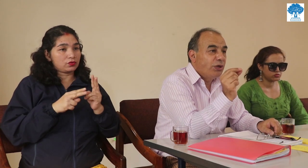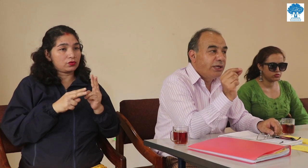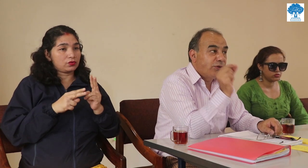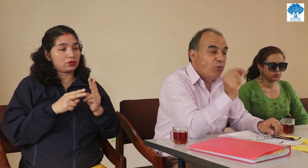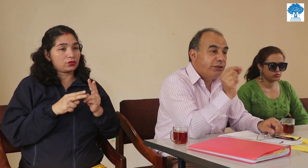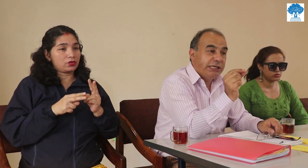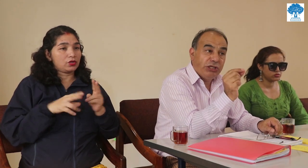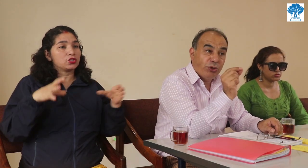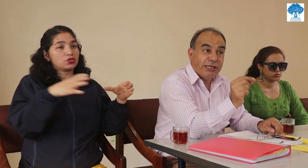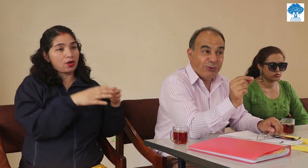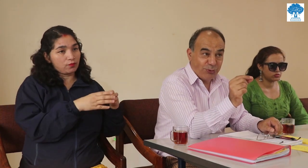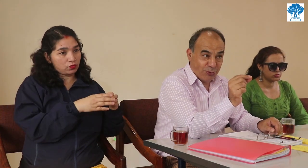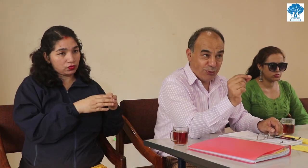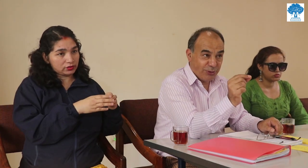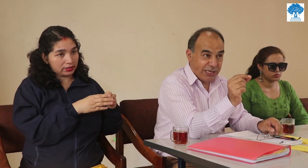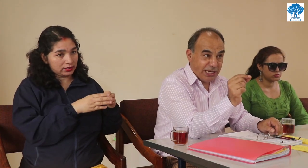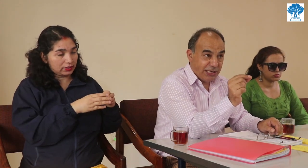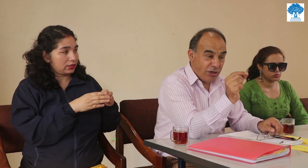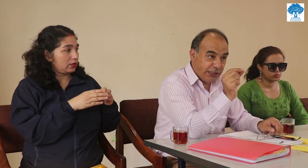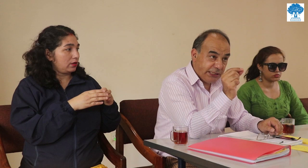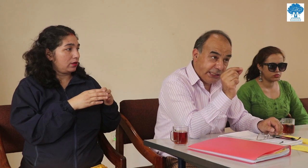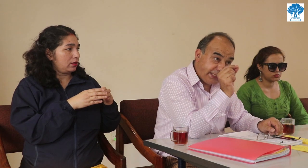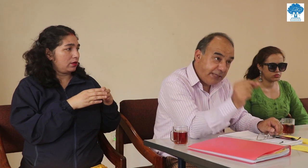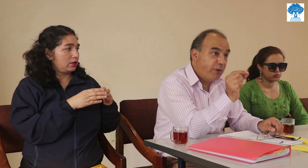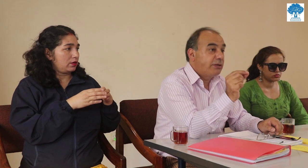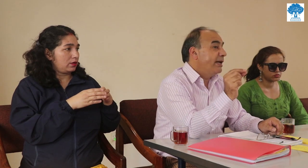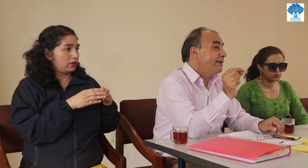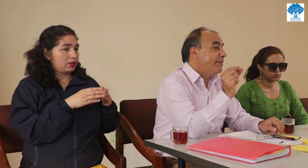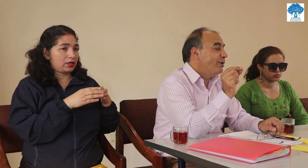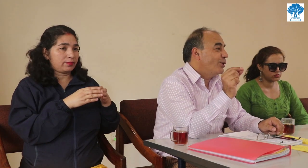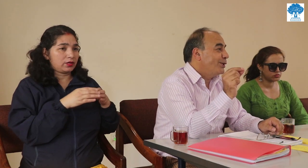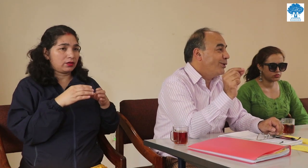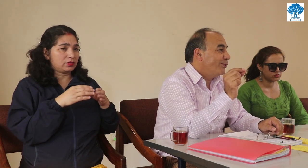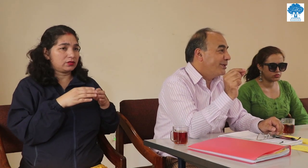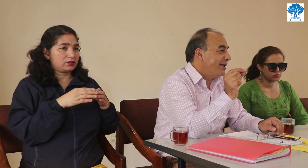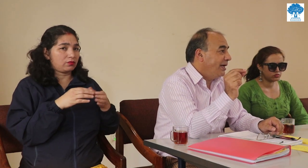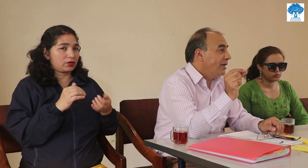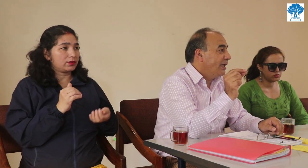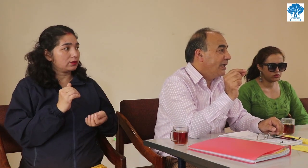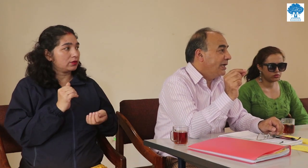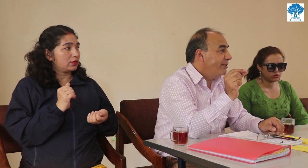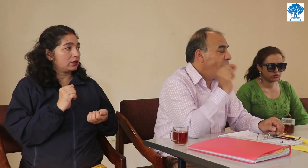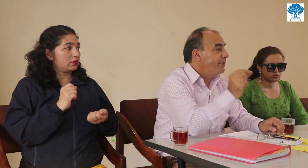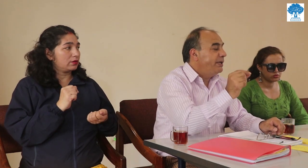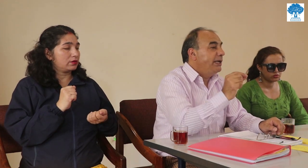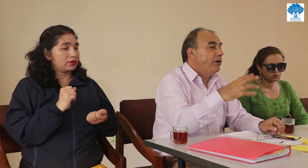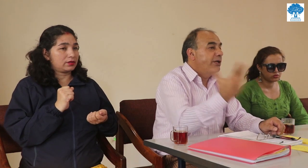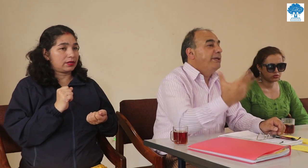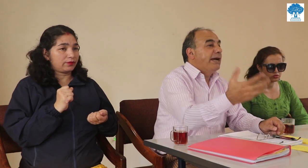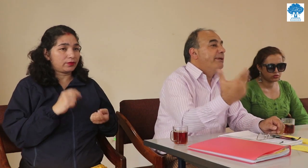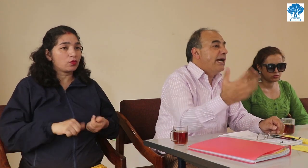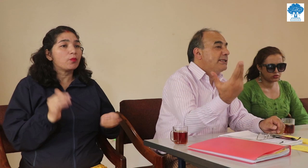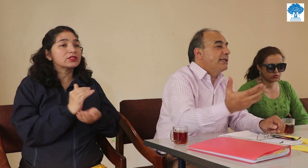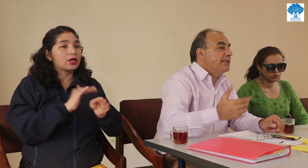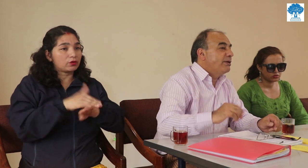बिर्सिरहेको समूह चाहिँ न्युनेट्सहरू हो र स्टिल बर्थलाई पनि हामीले कन्सिडर गर्नुपर्छ है, किनभने